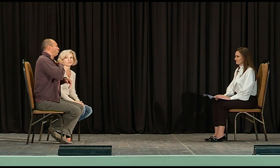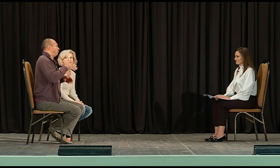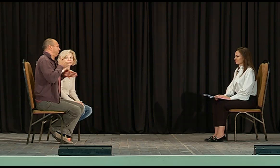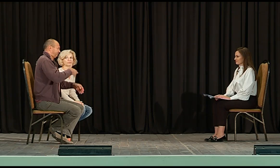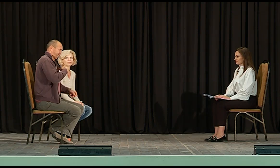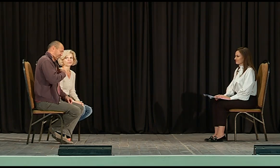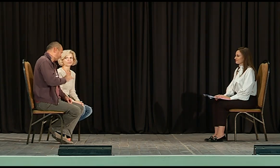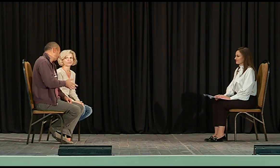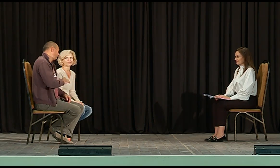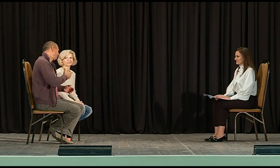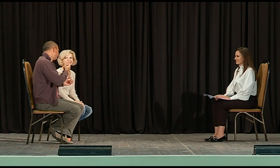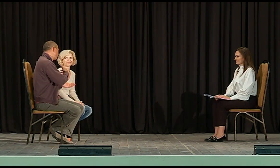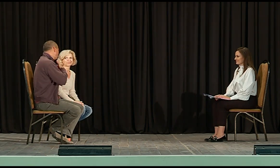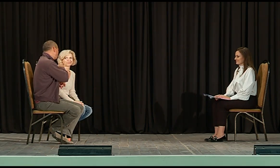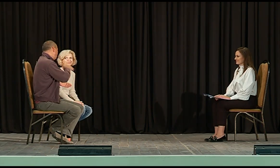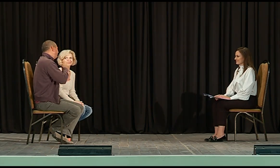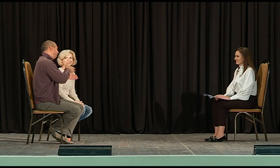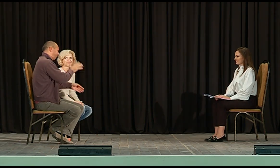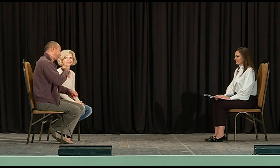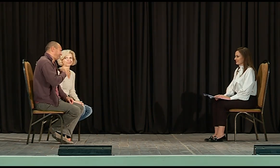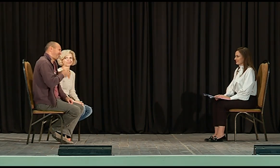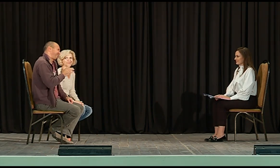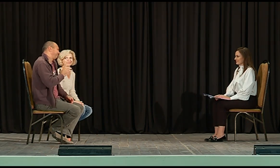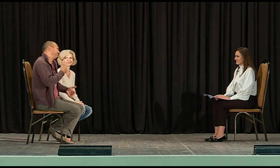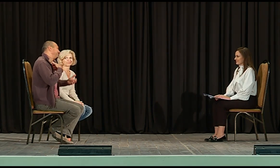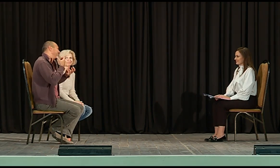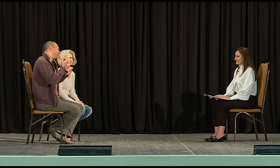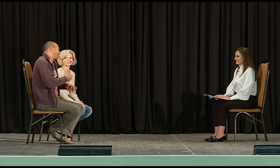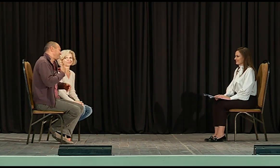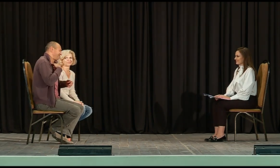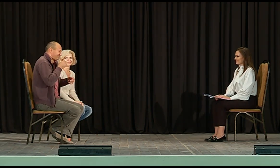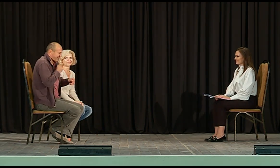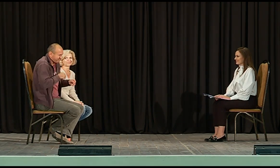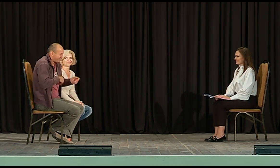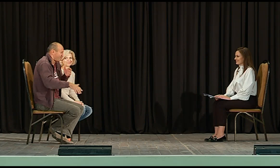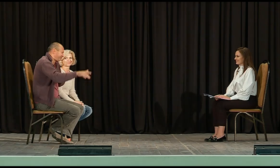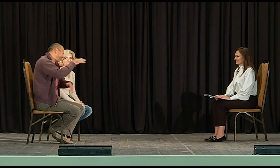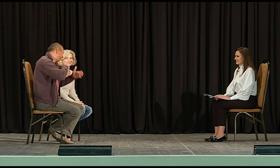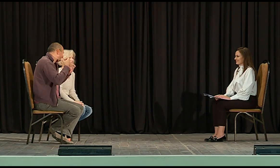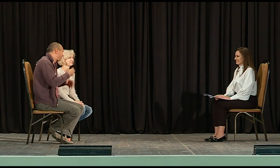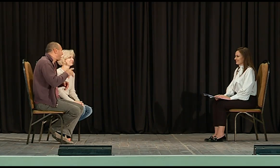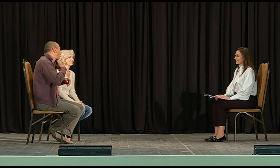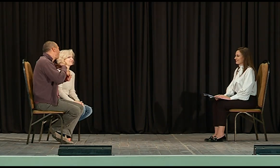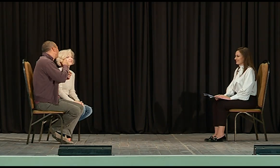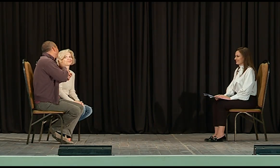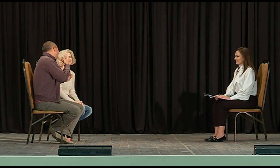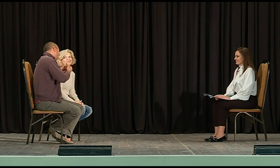eu numai la nivelul de prietenie s-o susțin pe Inesa. Eu calea mea ne-am găsit în altă parte. Am tare mult de